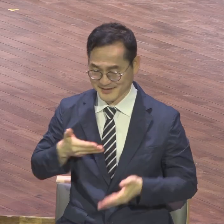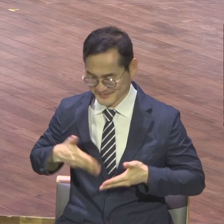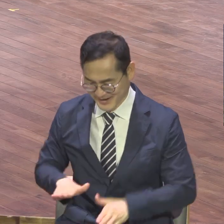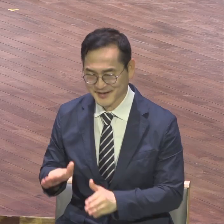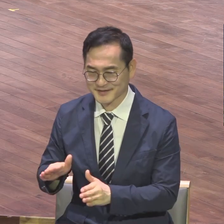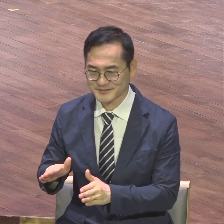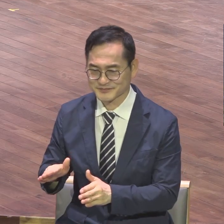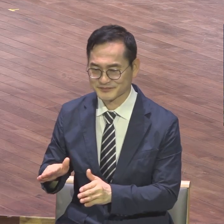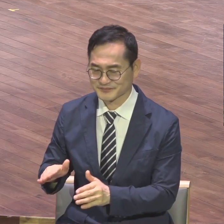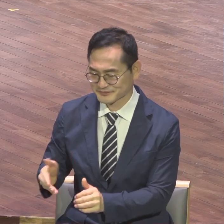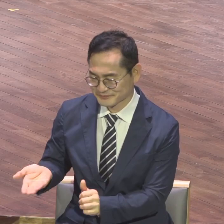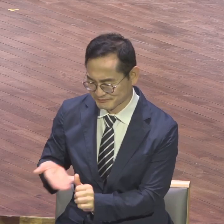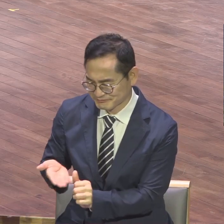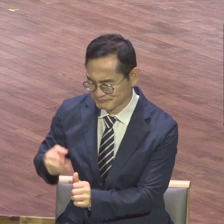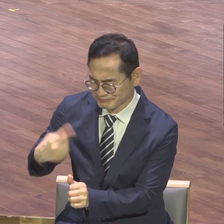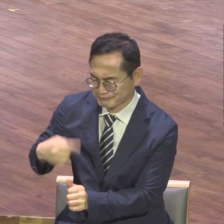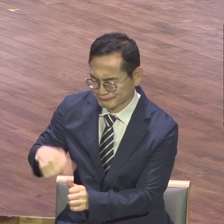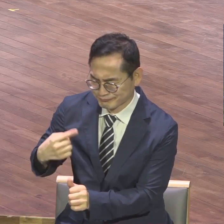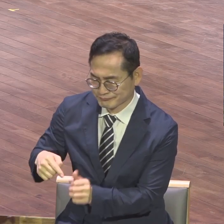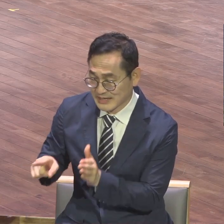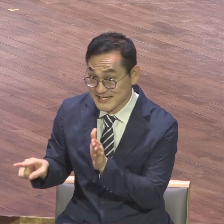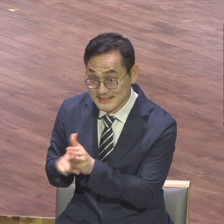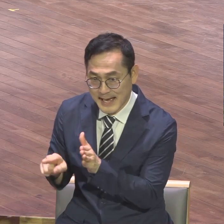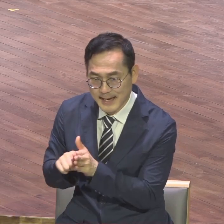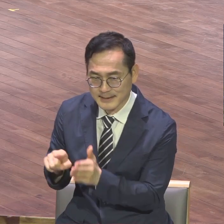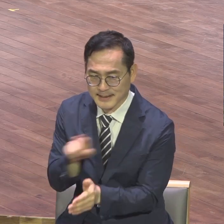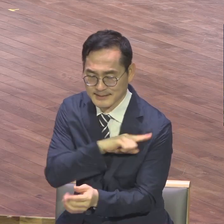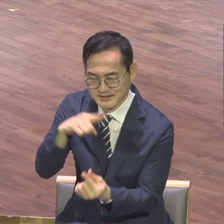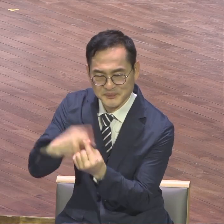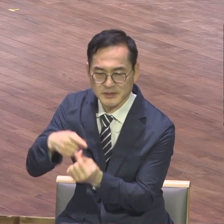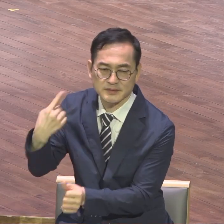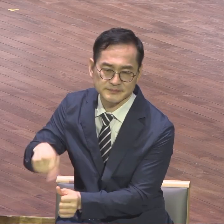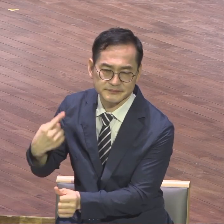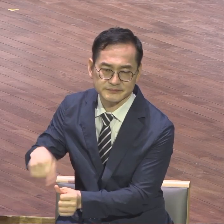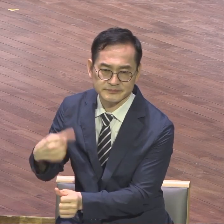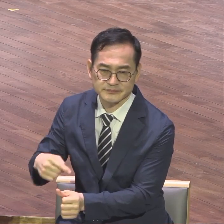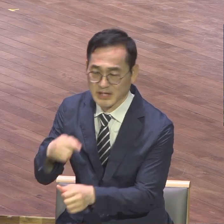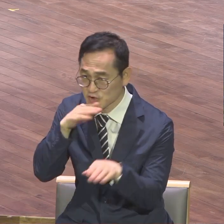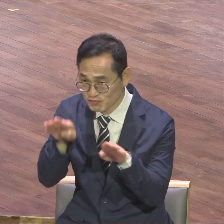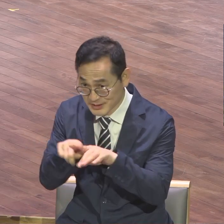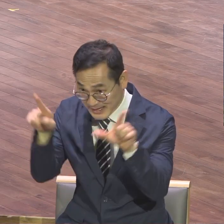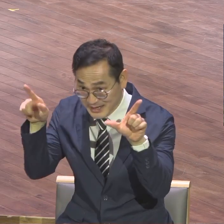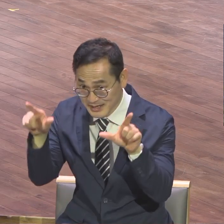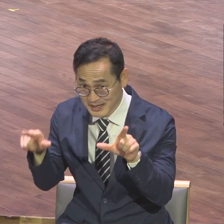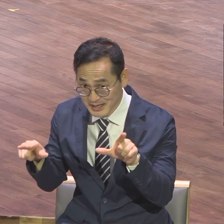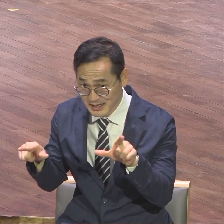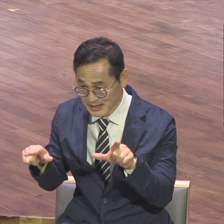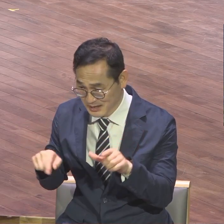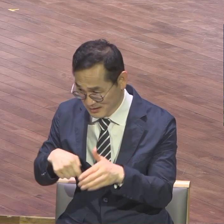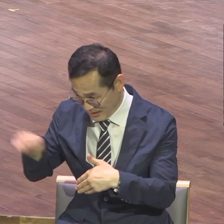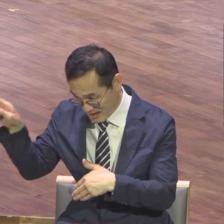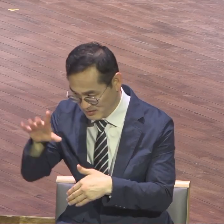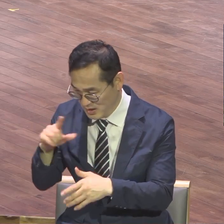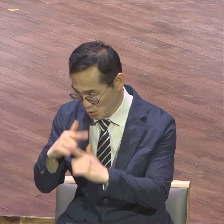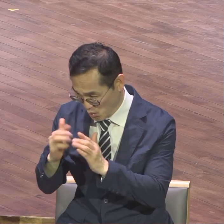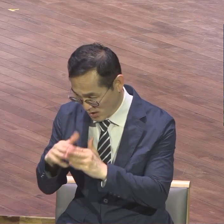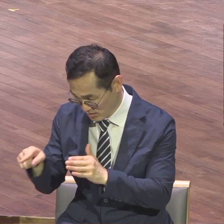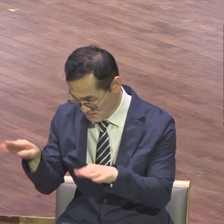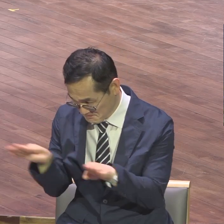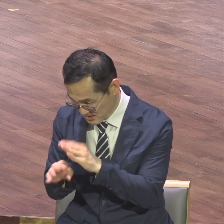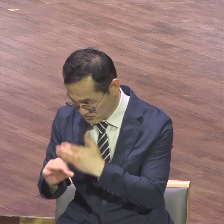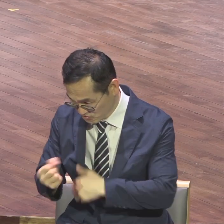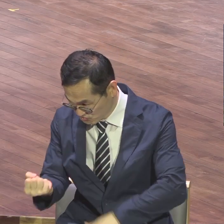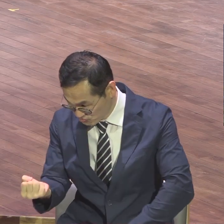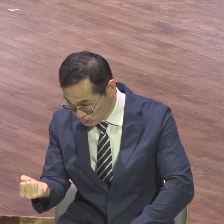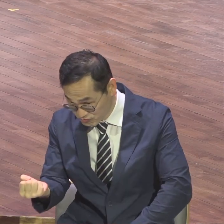불칼 그냥. 다른 건 다 양보해. 신앙생활에 있어서 뭐 주일에 어겼다. 그건 어길 상상도 못해요. 상상도